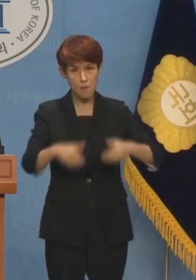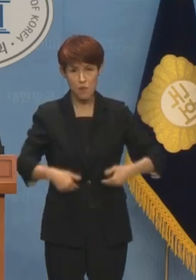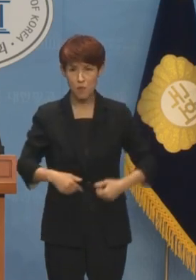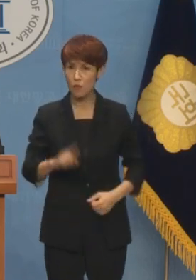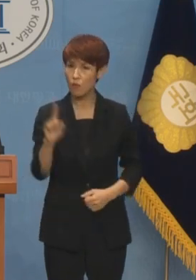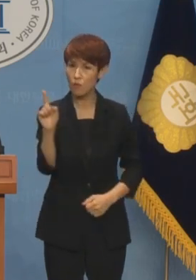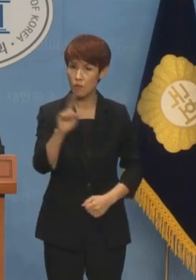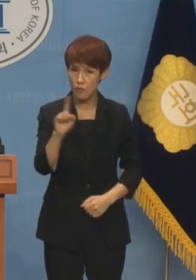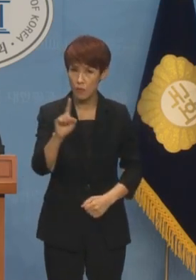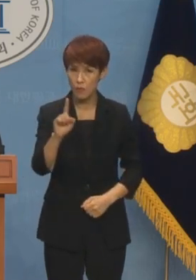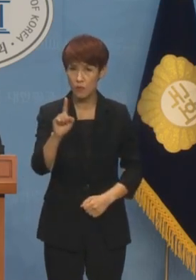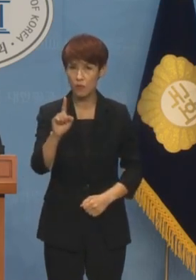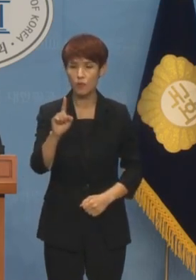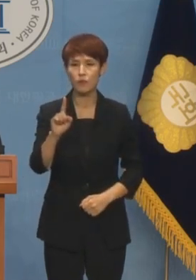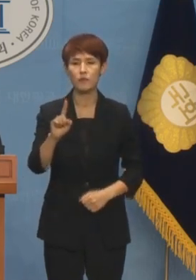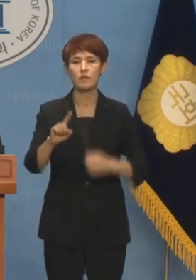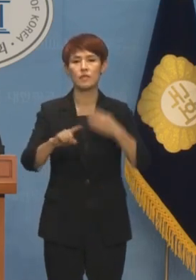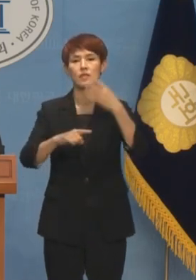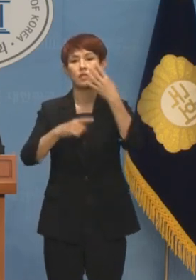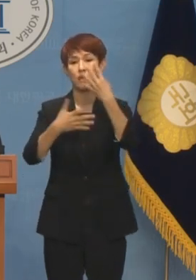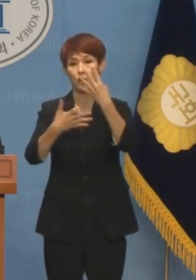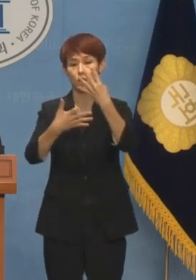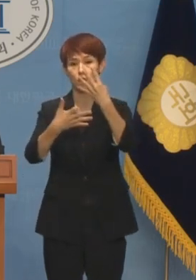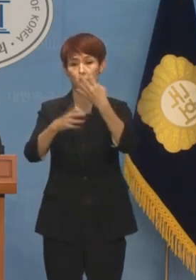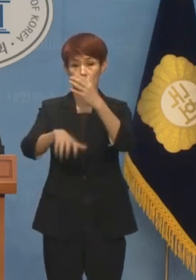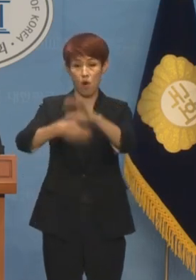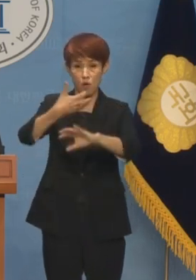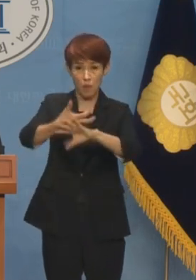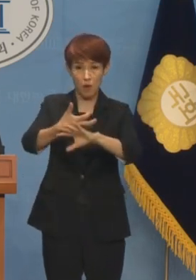있습니다. 4.19 혁명은